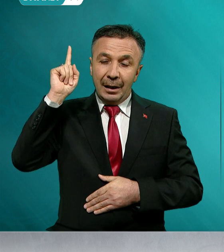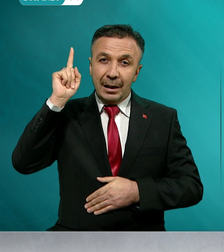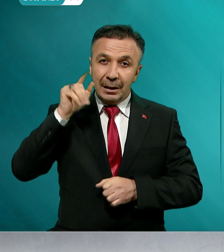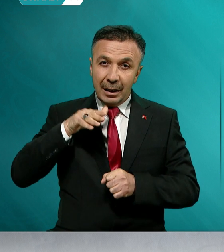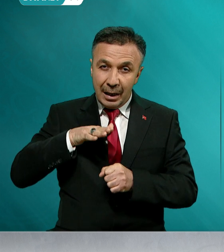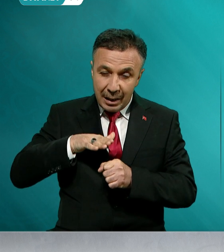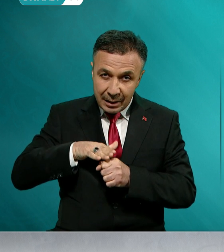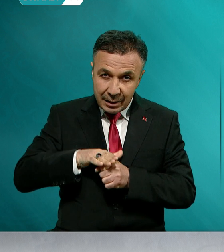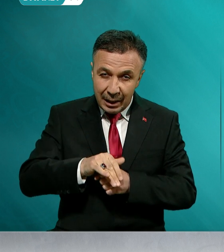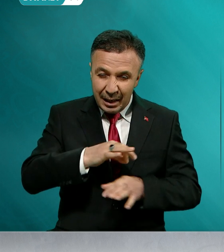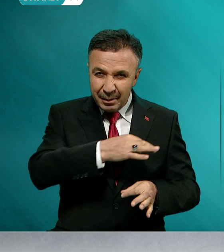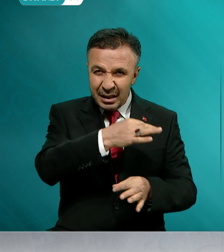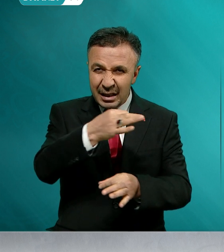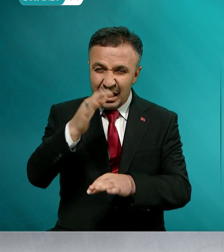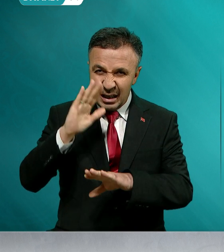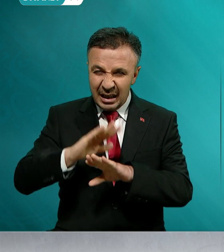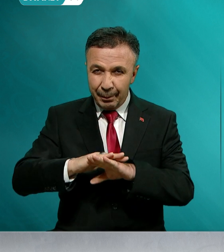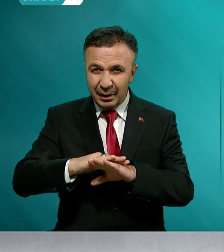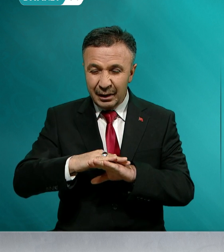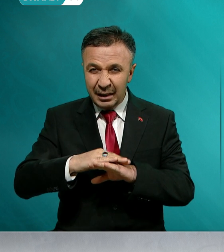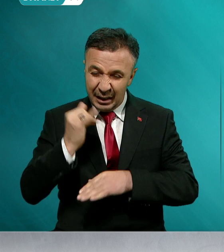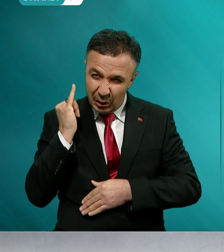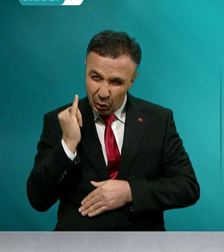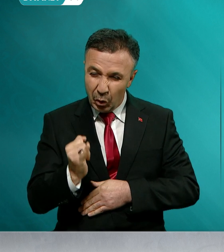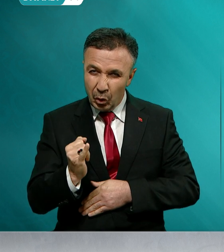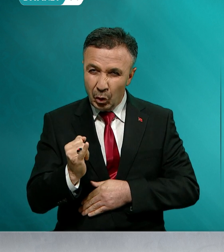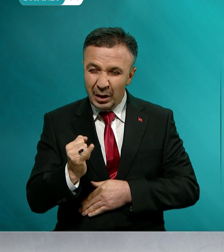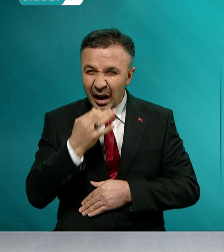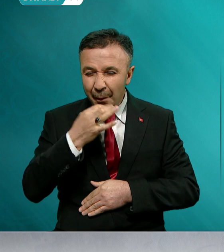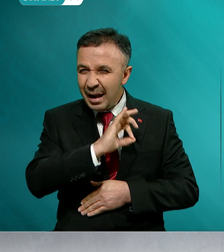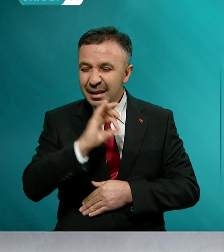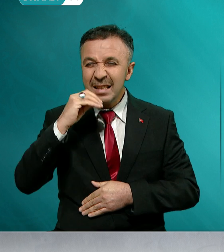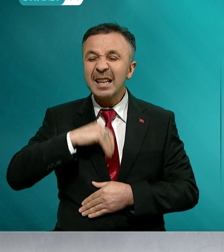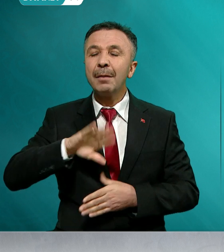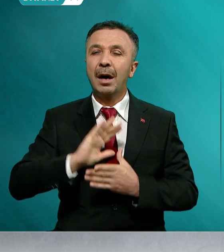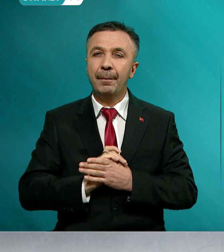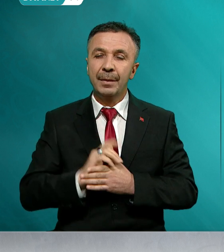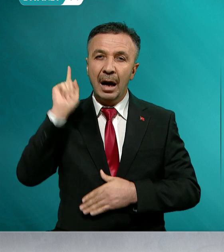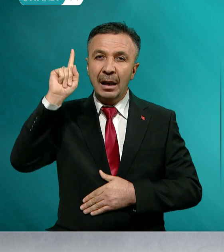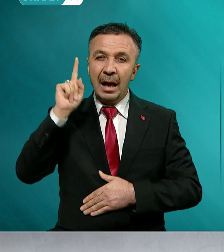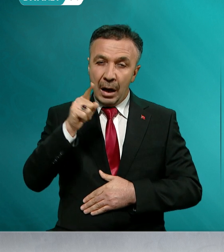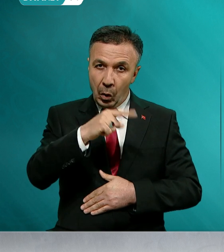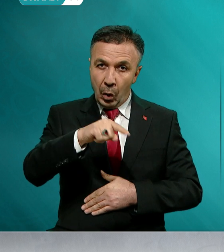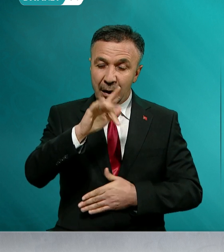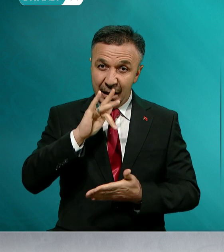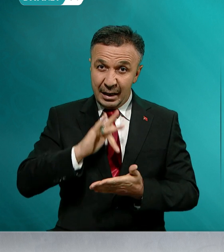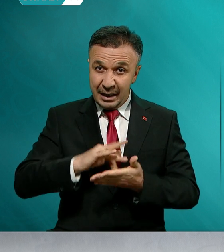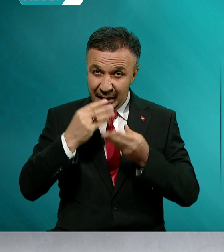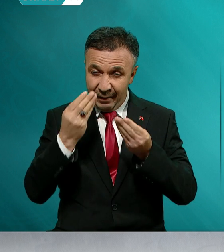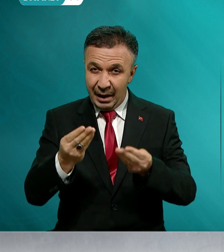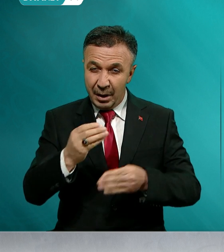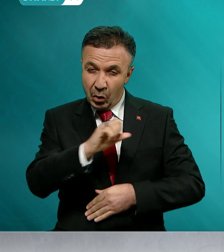Salim lerin yaptıklarından habersiz sanma Allah onları cezalandırmayı